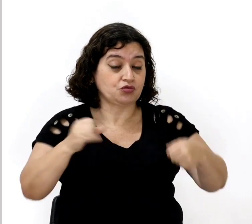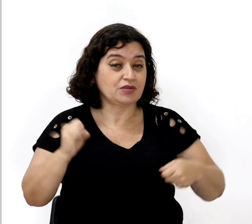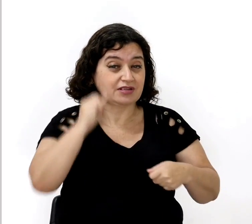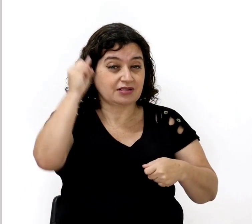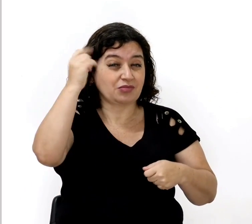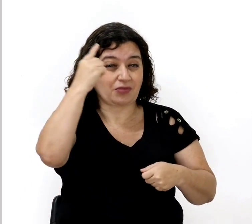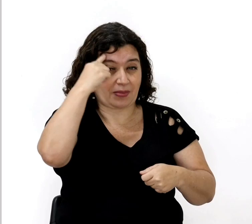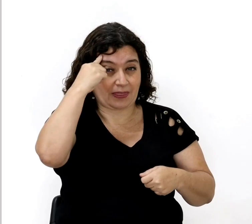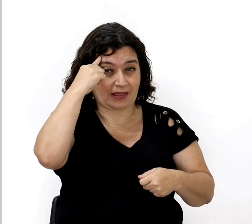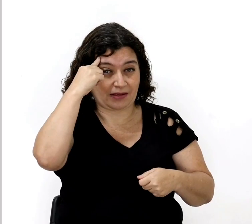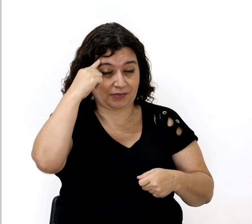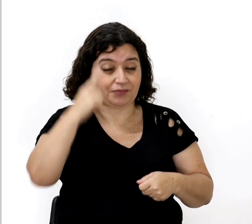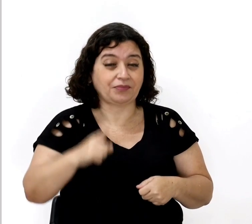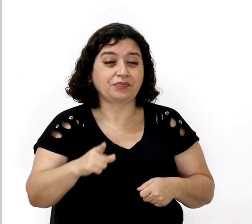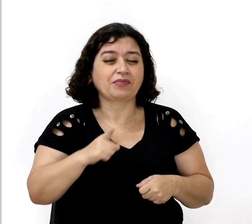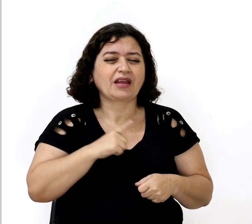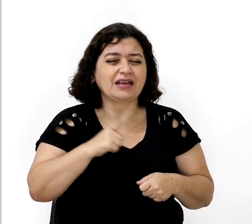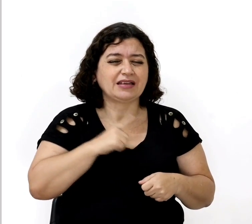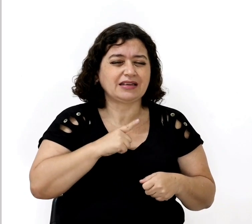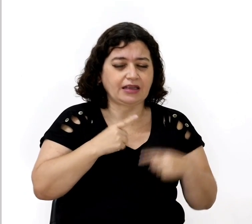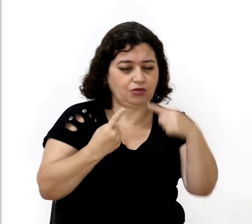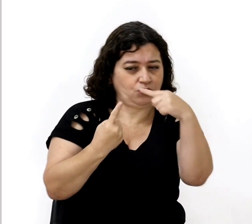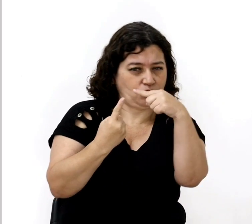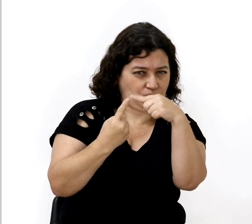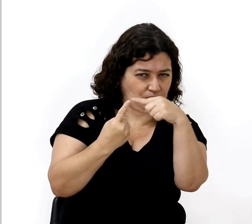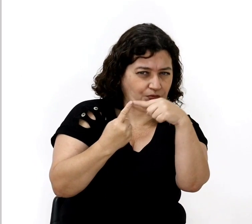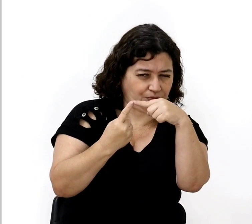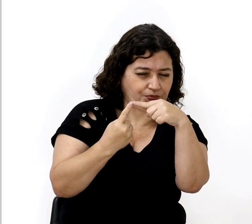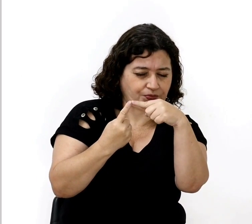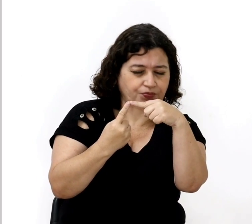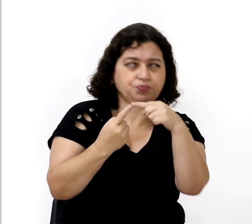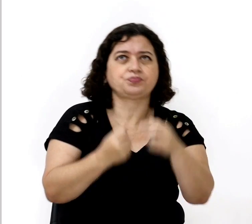Primeiro, que há uma espécie de